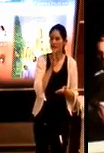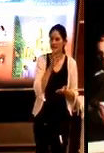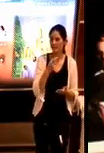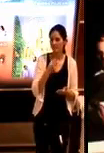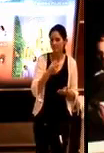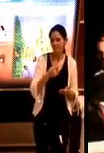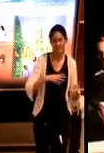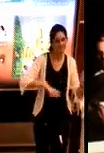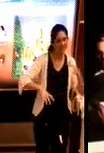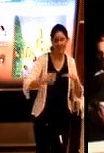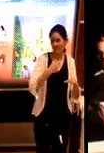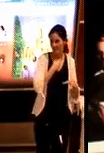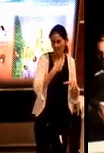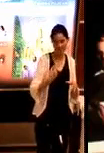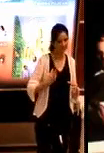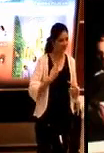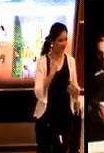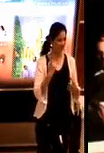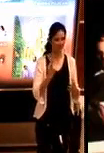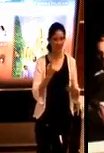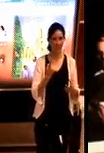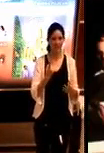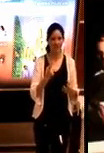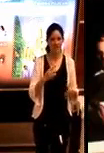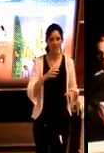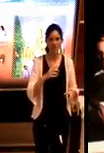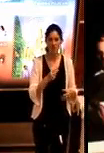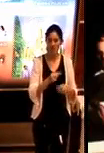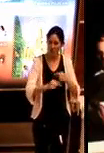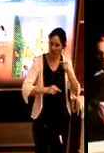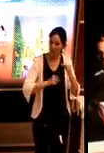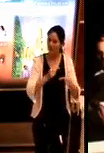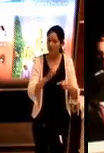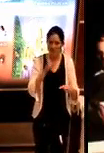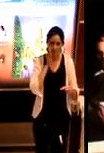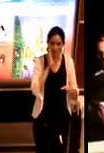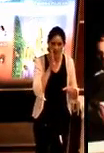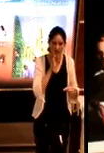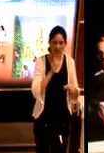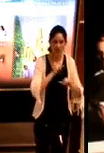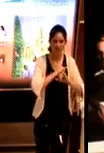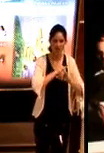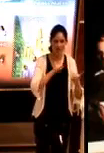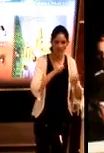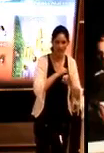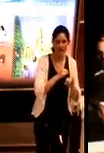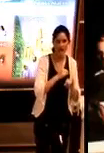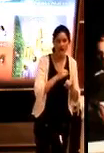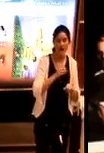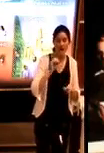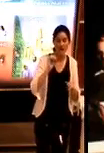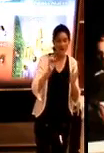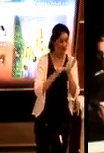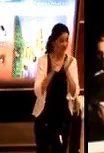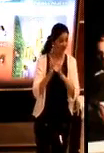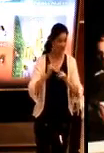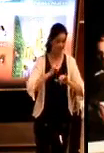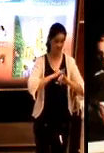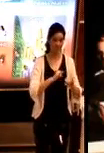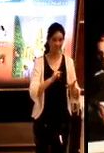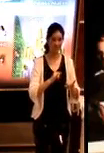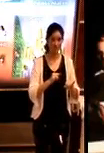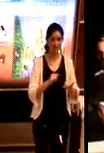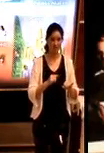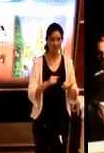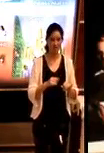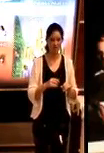Y sigue haciendo las cosas que no son de Dios, en el nombre de Cristo. Manchan el nombre de Cristo, manchan la cruz del